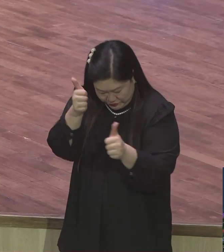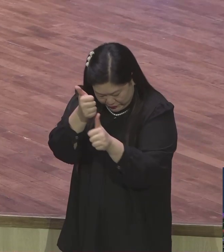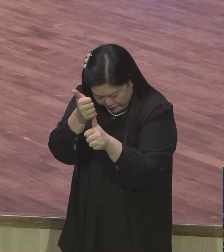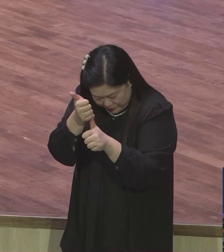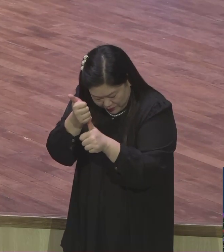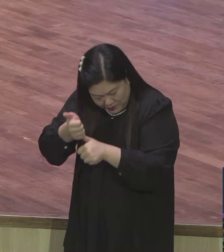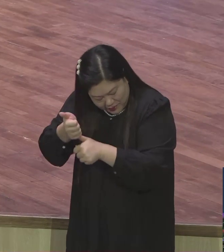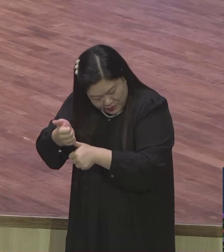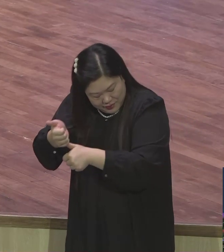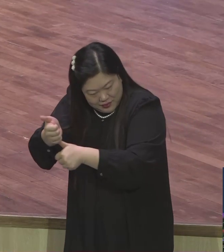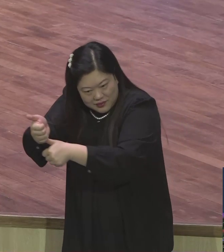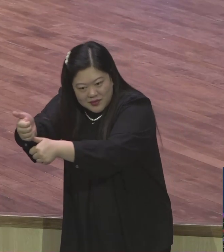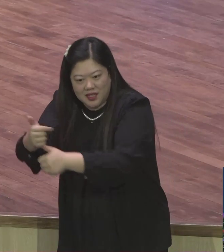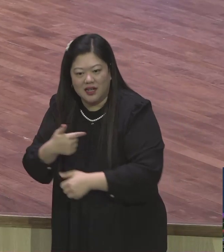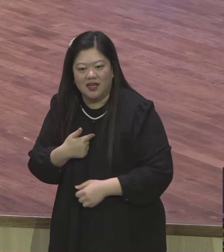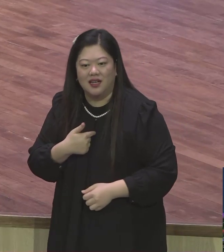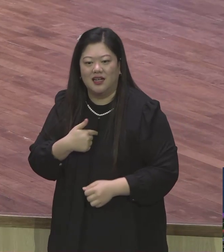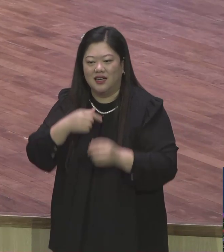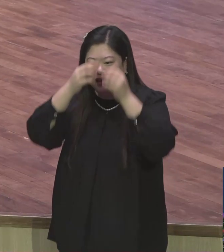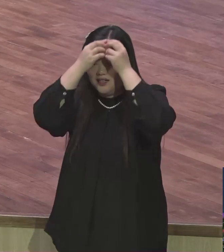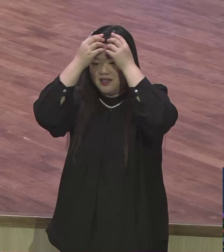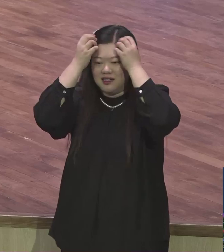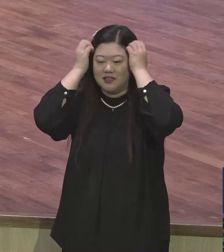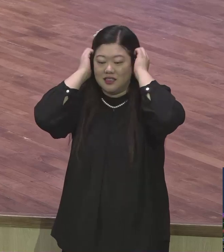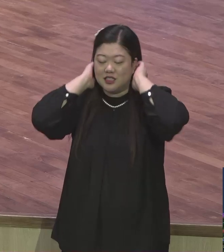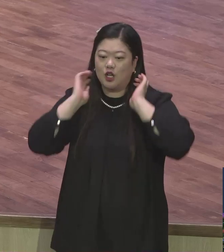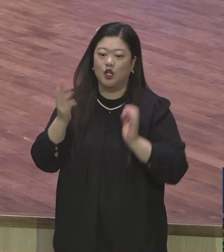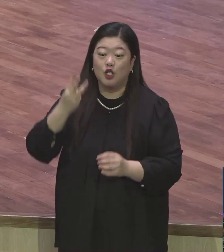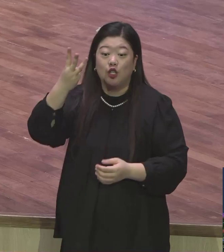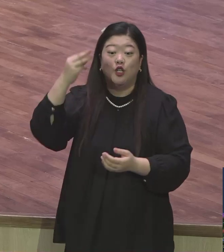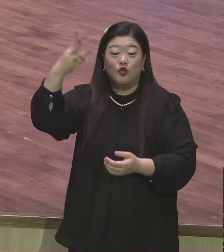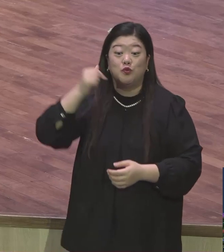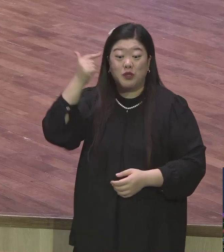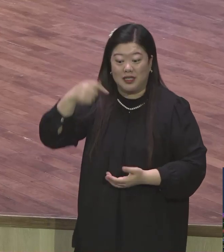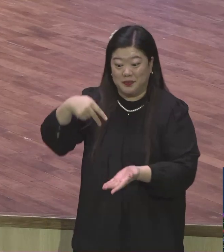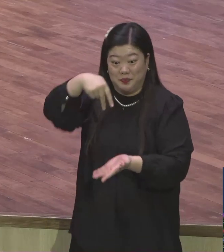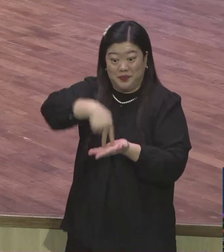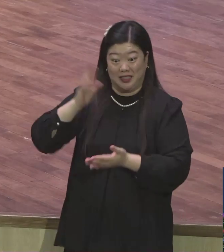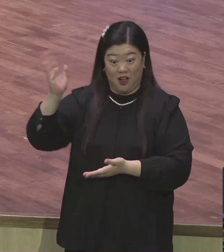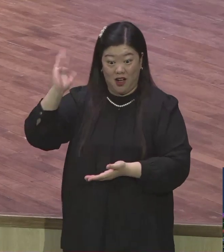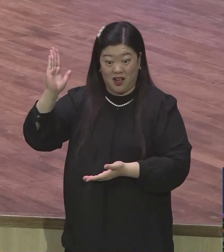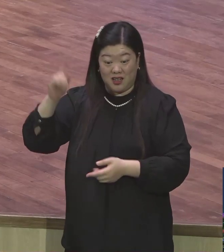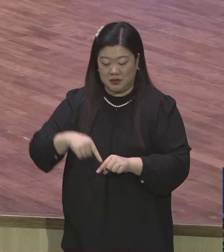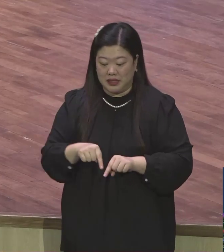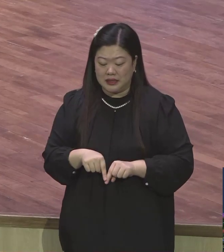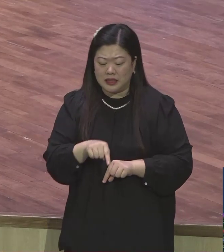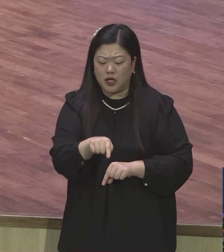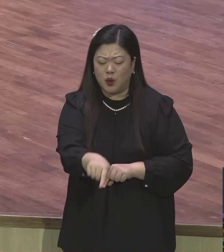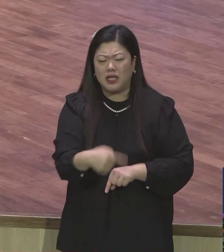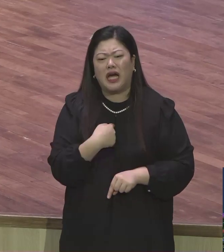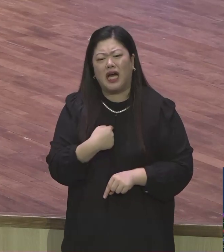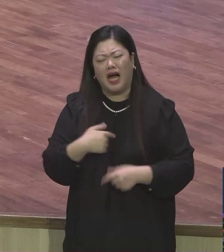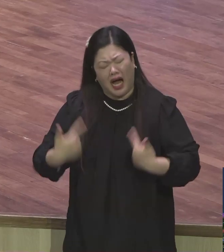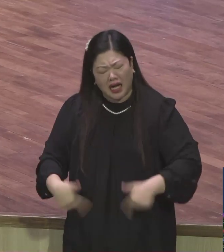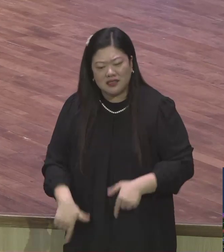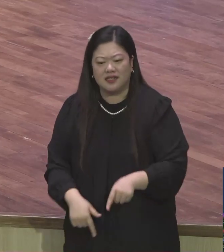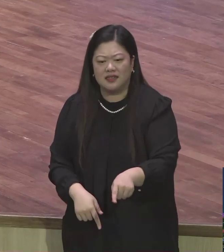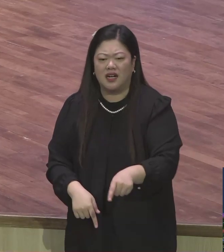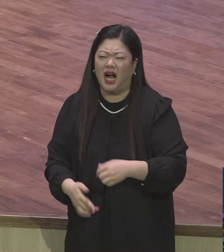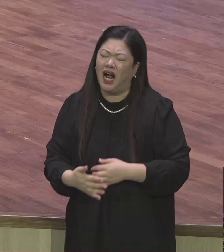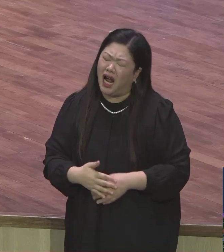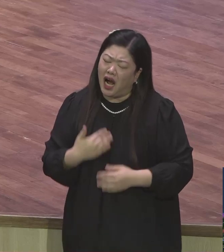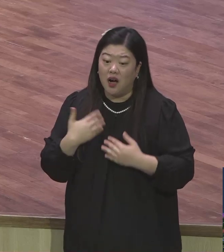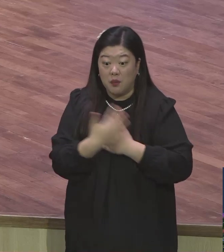자리 딱 정해져서 제일 앞 곧 센터에 앞에 딱 앉아. 미치고 환장한다 그거. 어떤 데 쉬고 싶은데 못 빠져나.